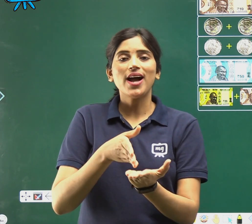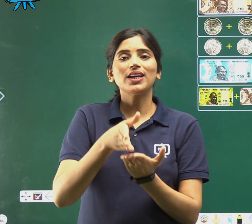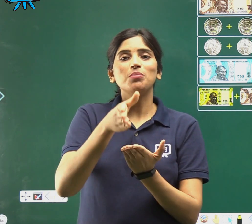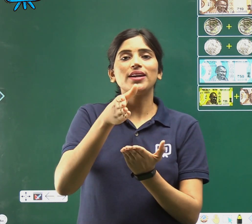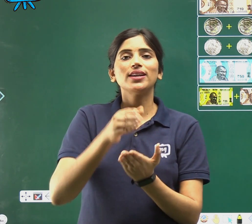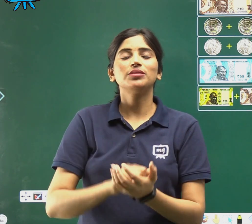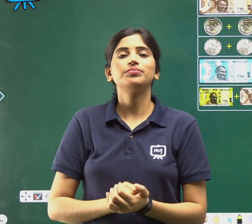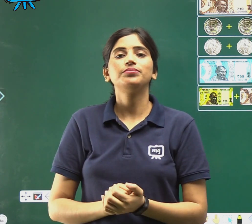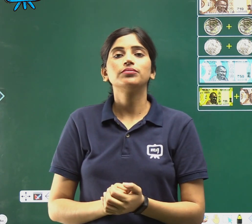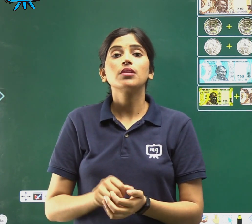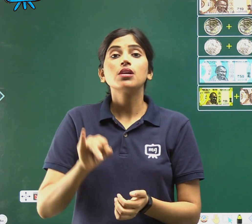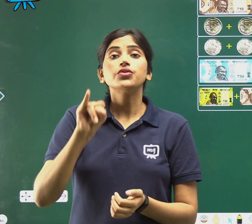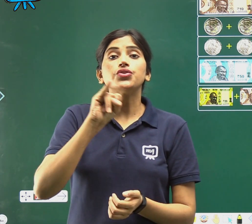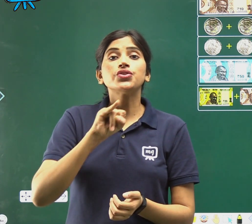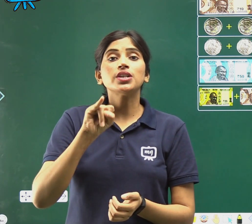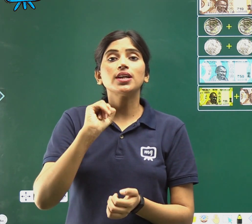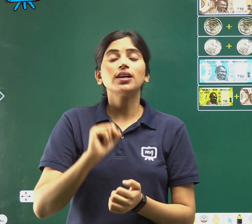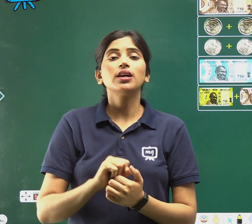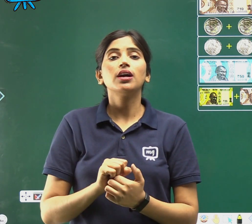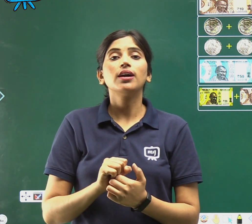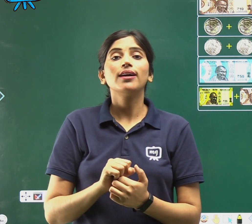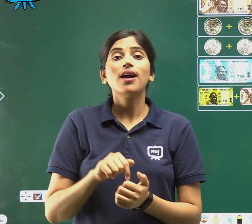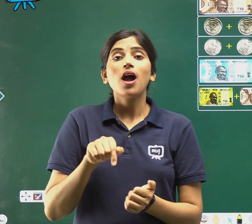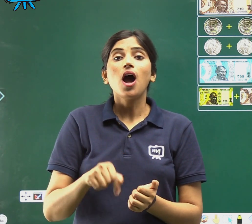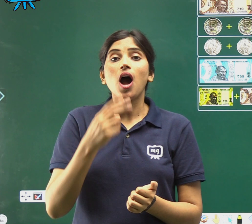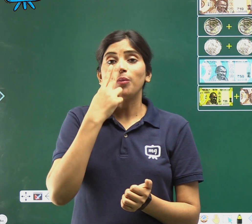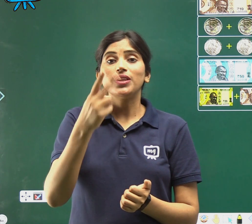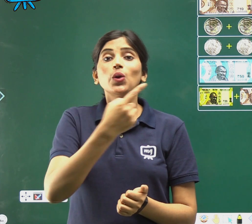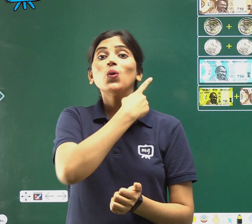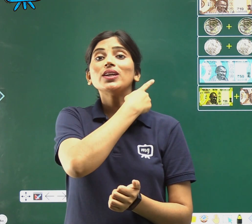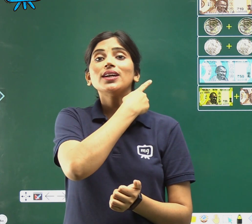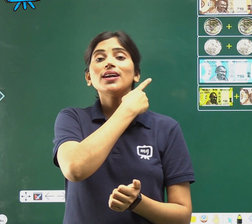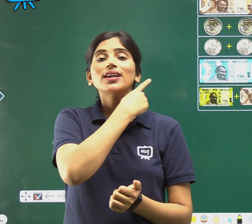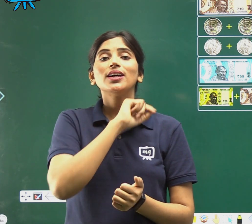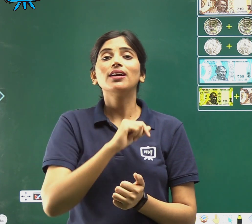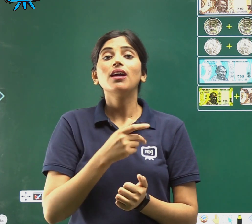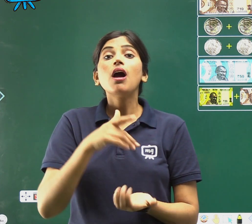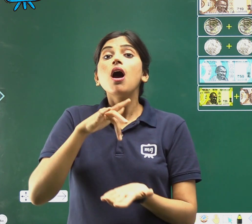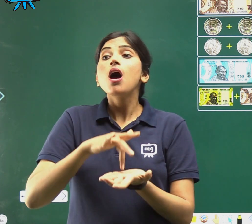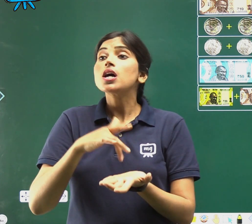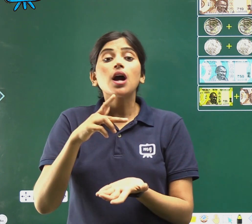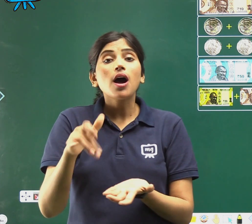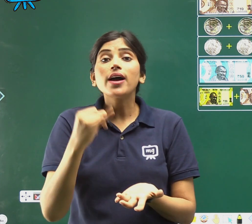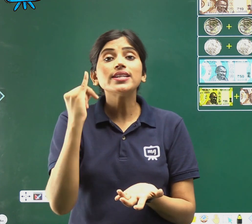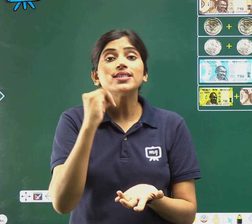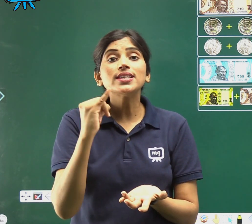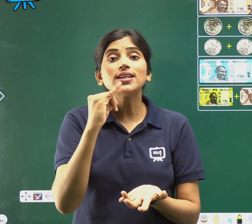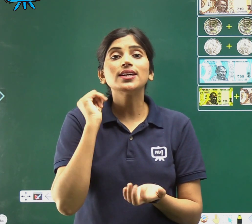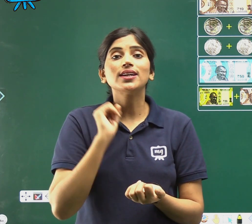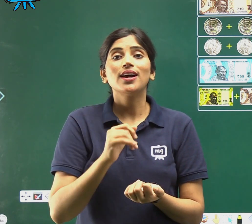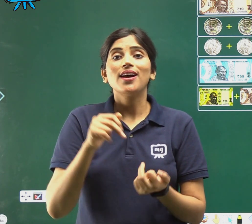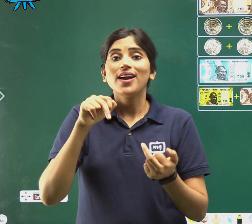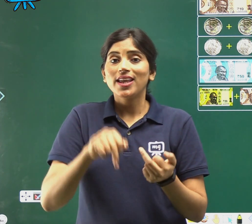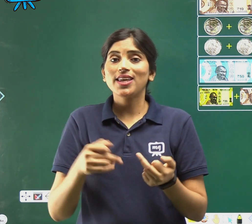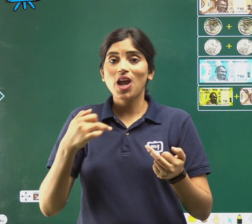बढ़ें। 6। अब देखो इधर, कहाँ है 6?